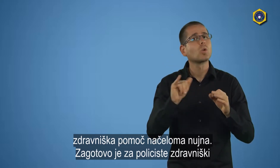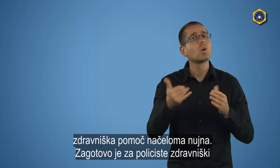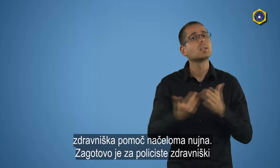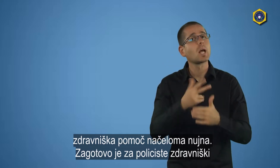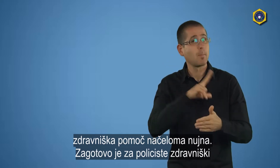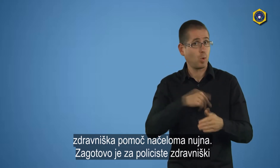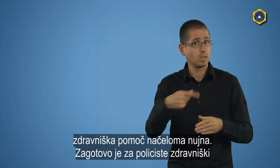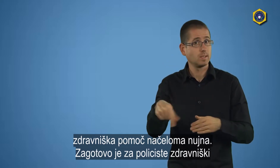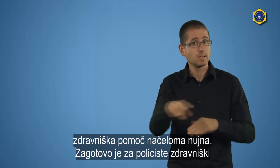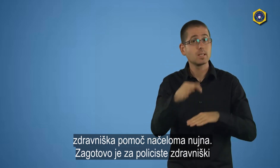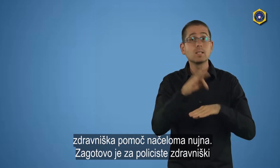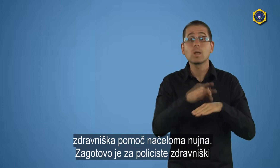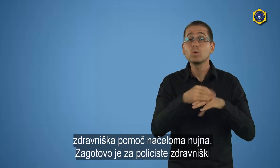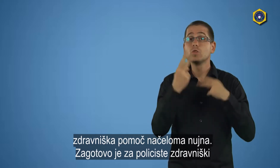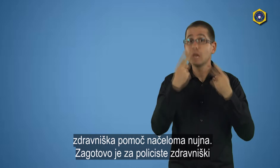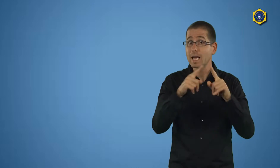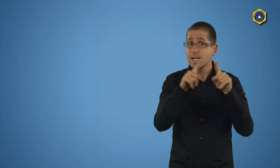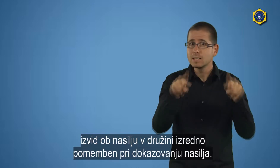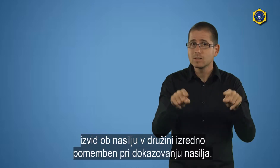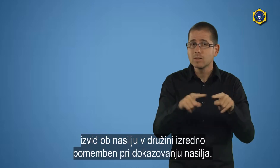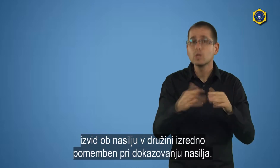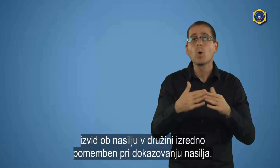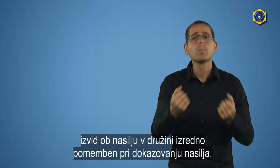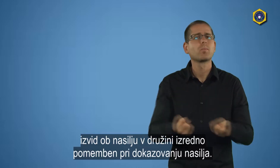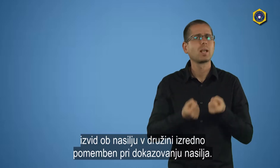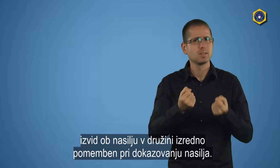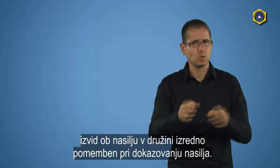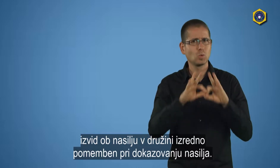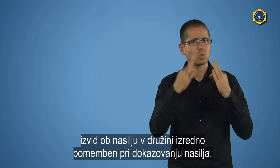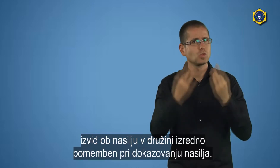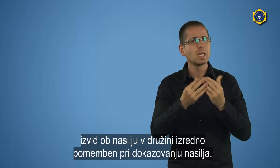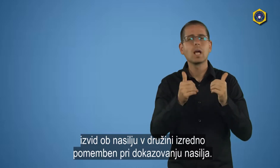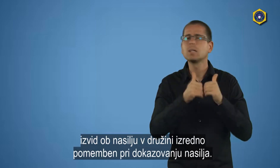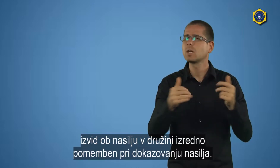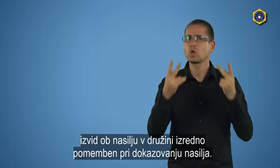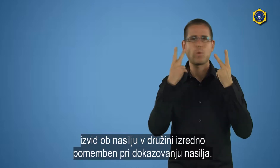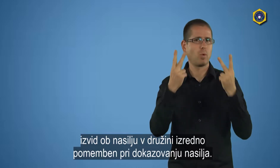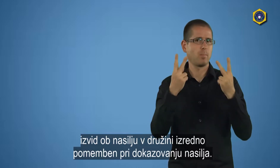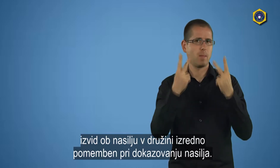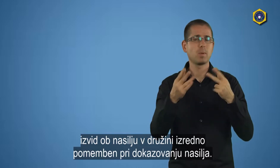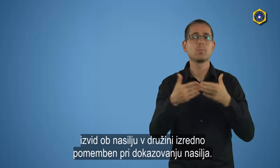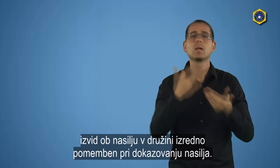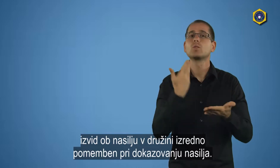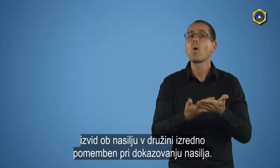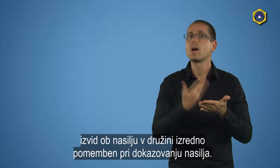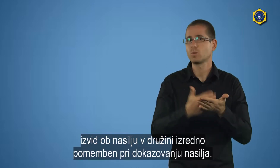Zagotovo je za policiste zdravniški izvid ob nasilju v družini izredno pomemben pri dokazovanju